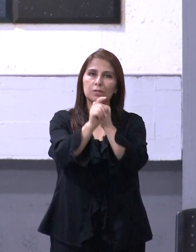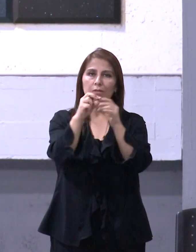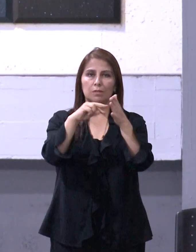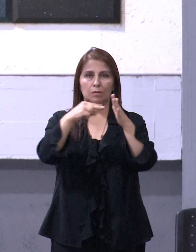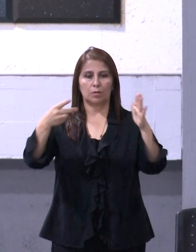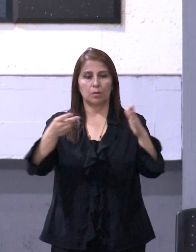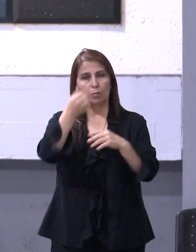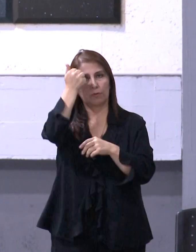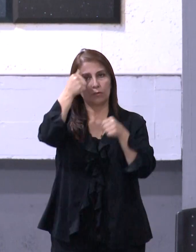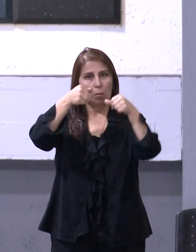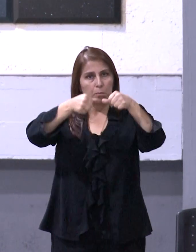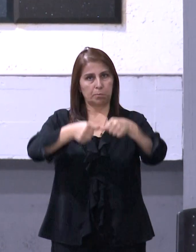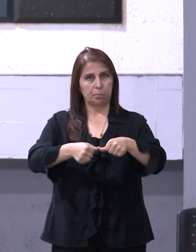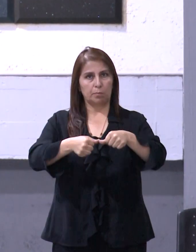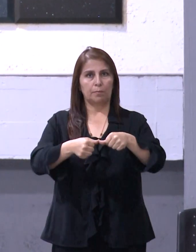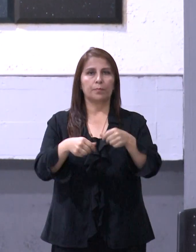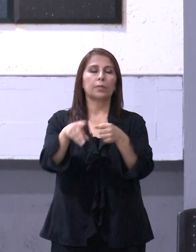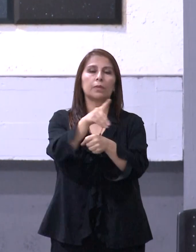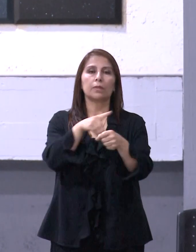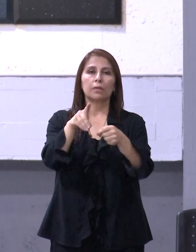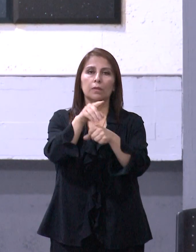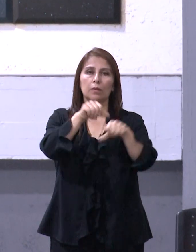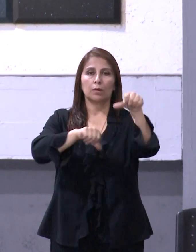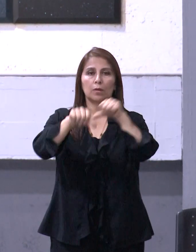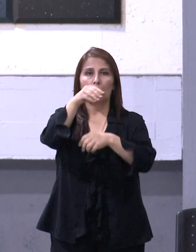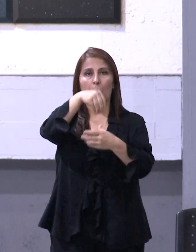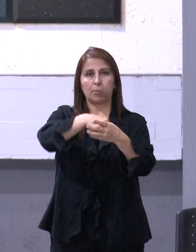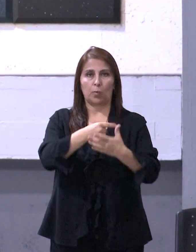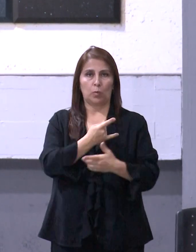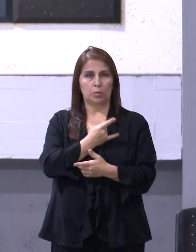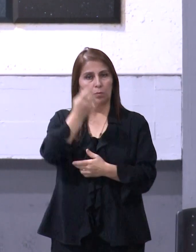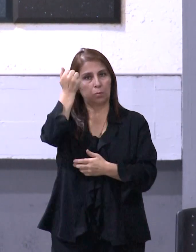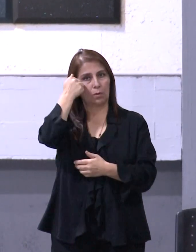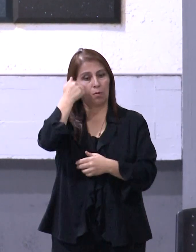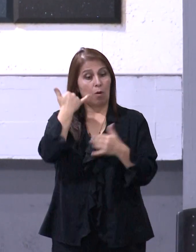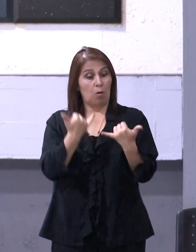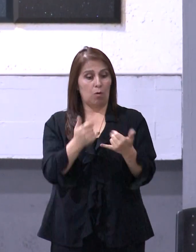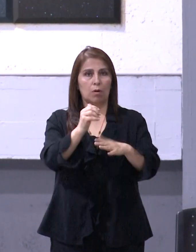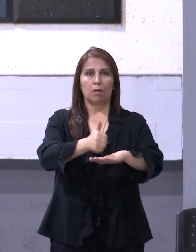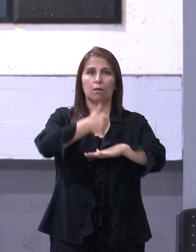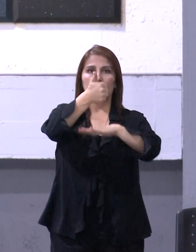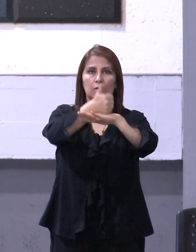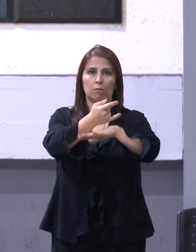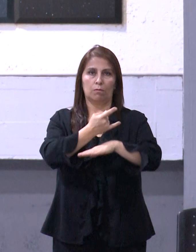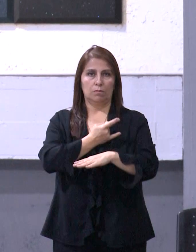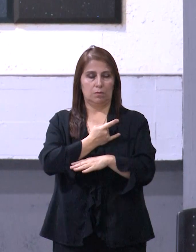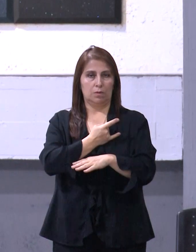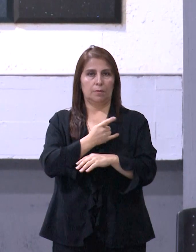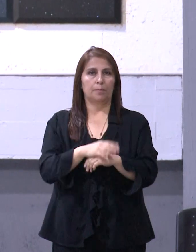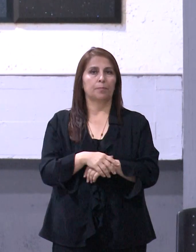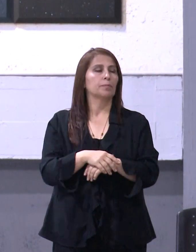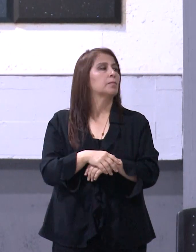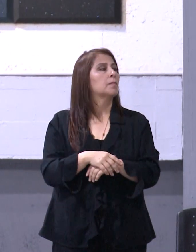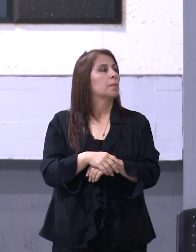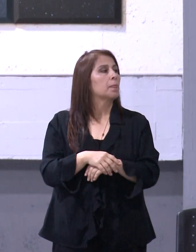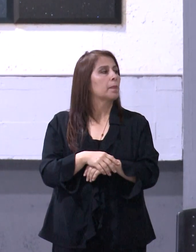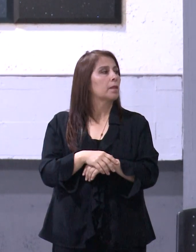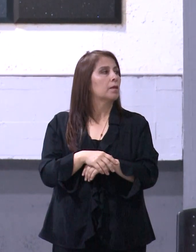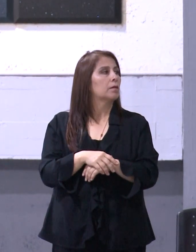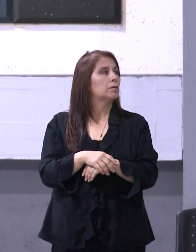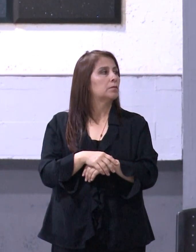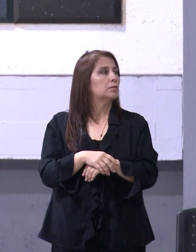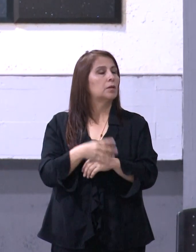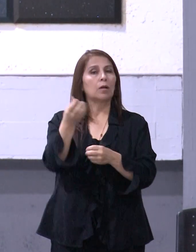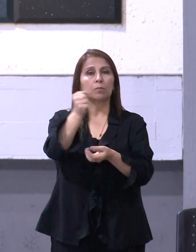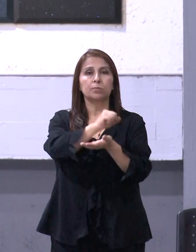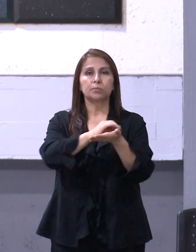planta departamento de química de la universidad en este momento el rector de la universidad pedagógica nacional fue editor y editor de